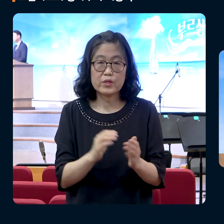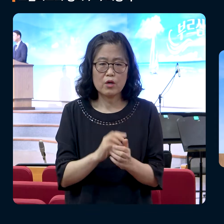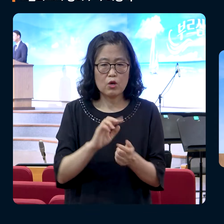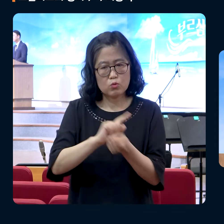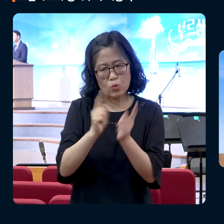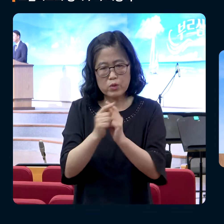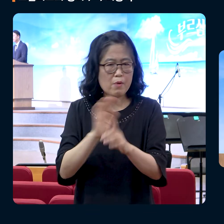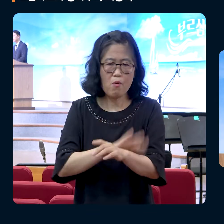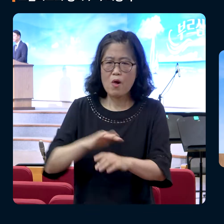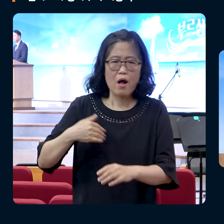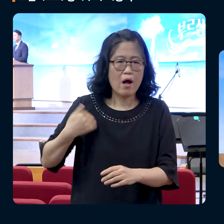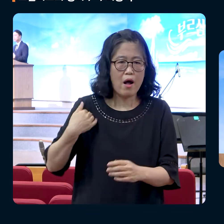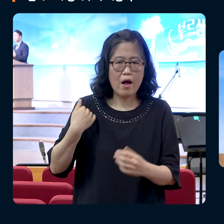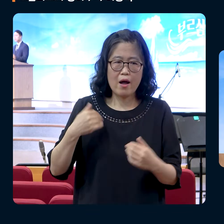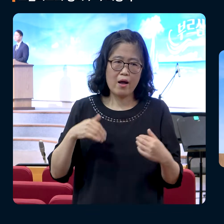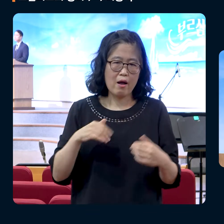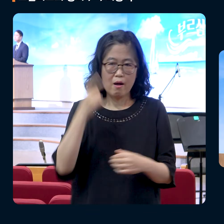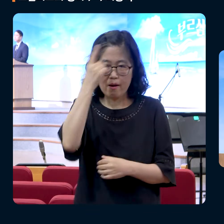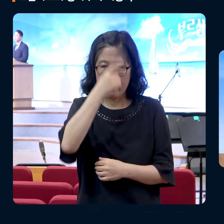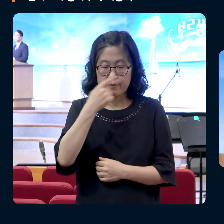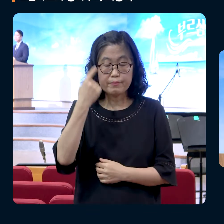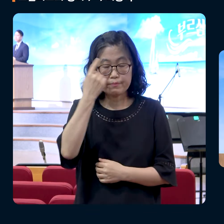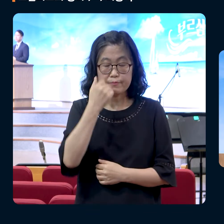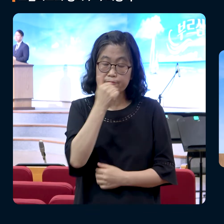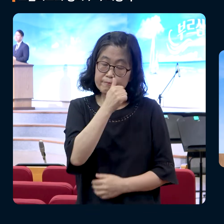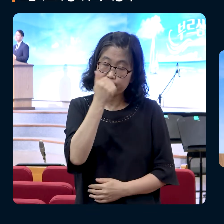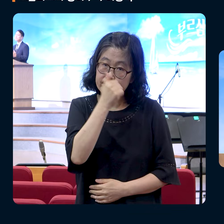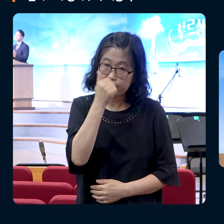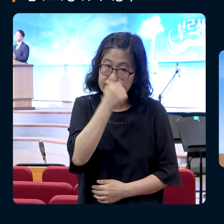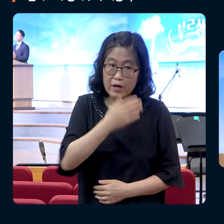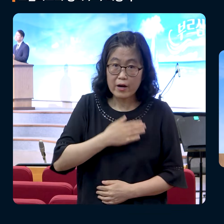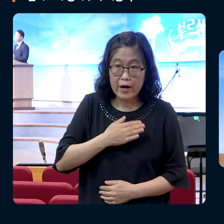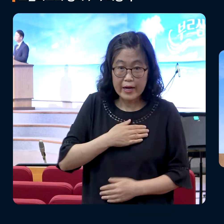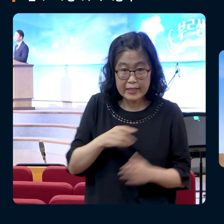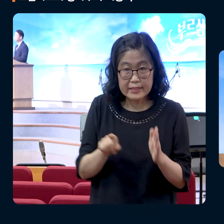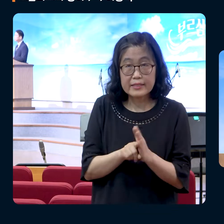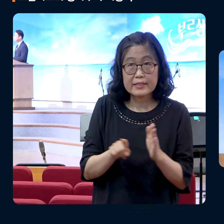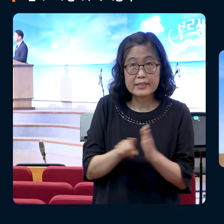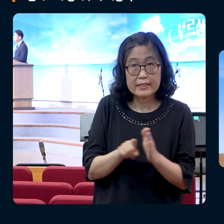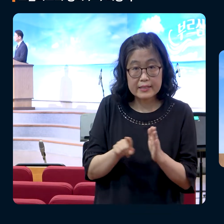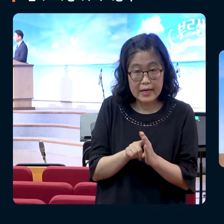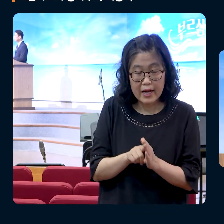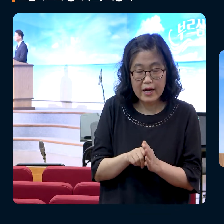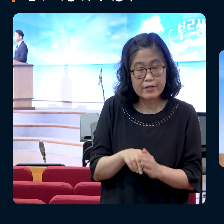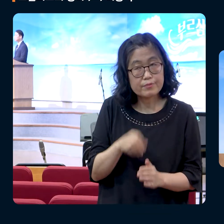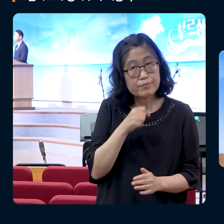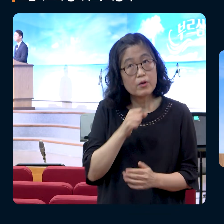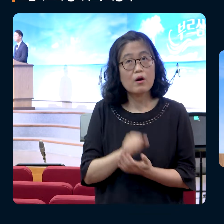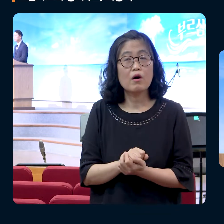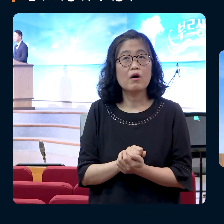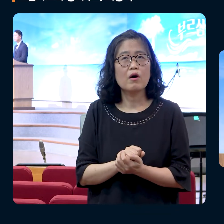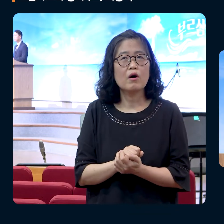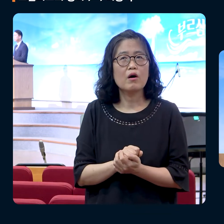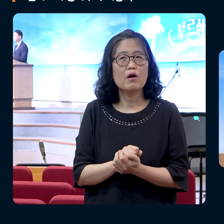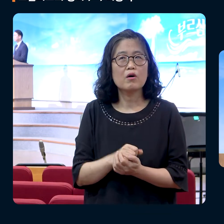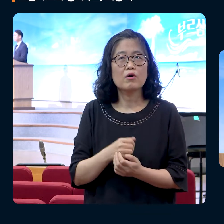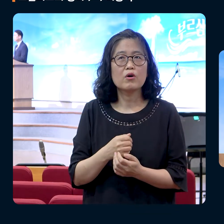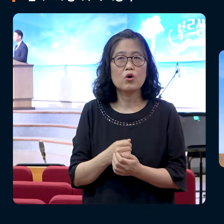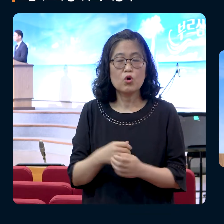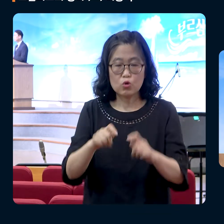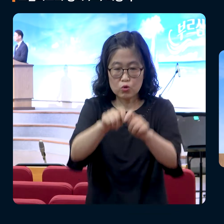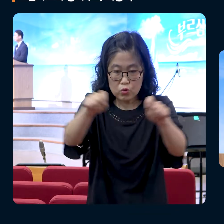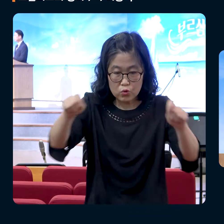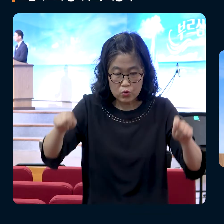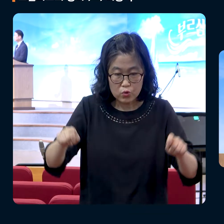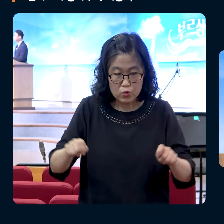사람들이 모였으니까 이제 자기를 소개를 하면서 나의 신앙의 여정이나 이런 부분들에 대해서 이렇게 나눴습니다. 근데 저희 팀에